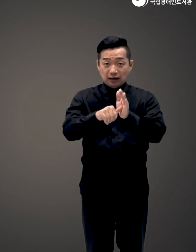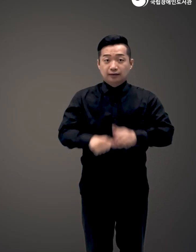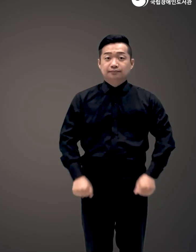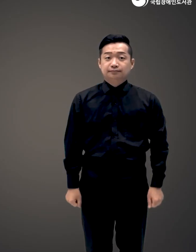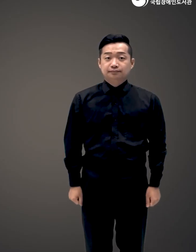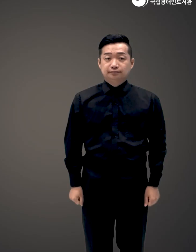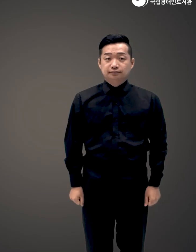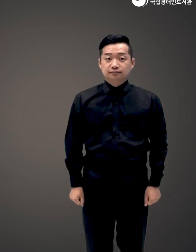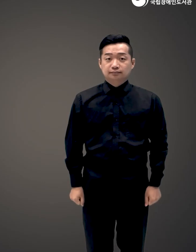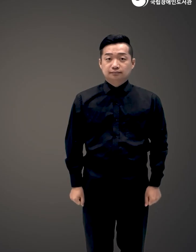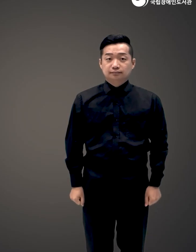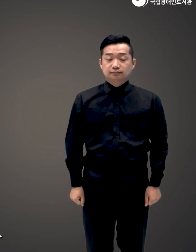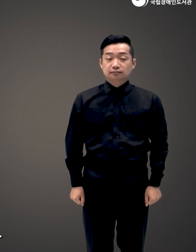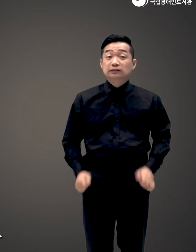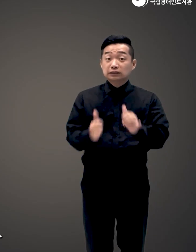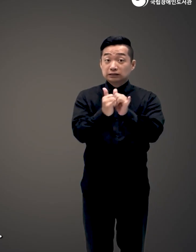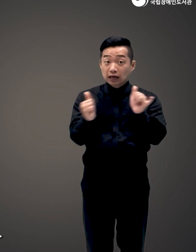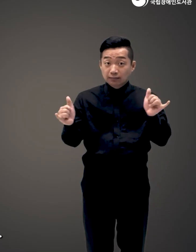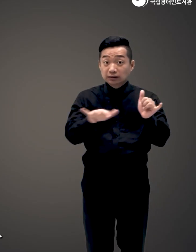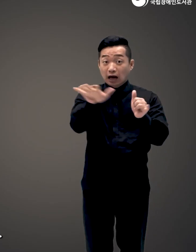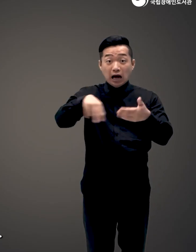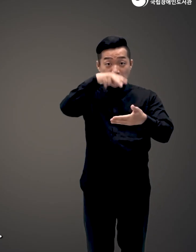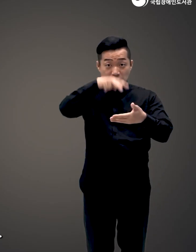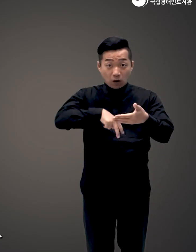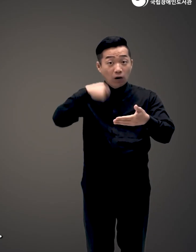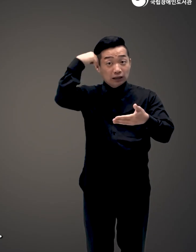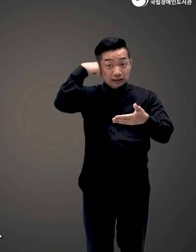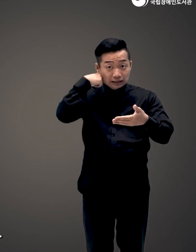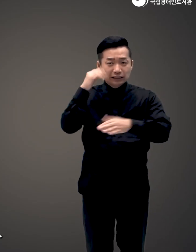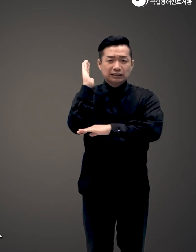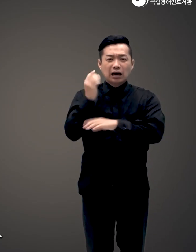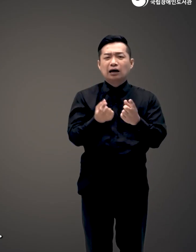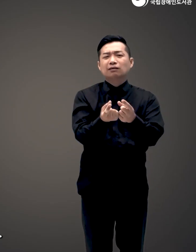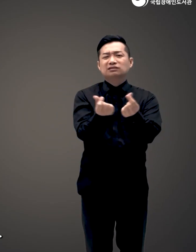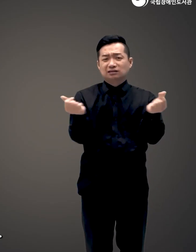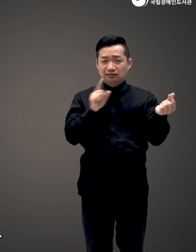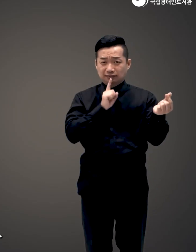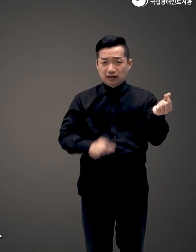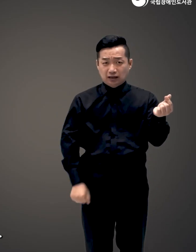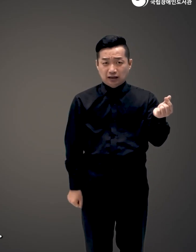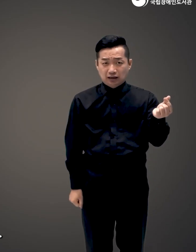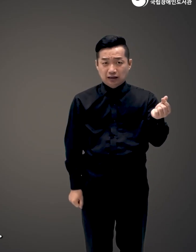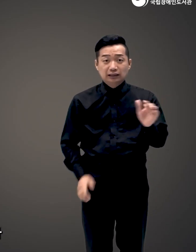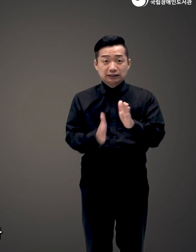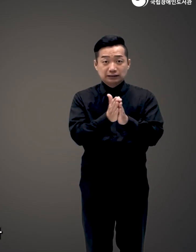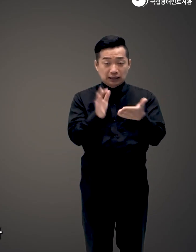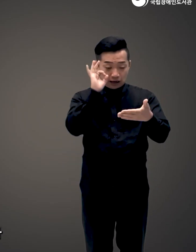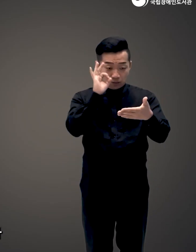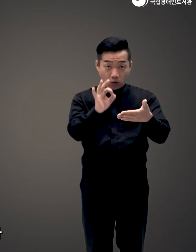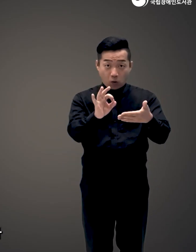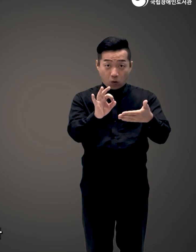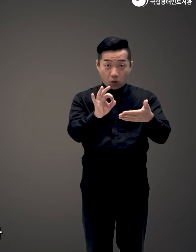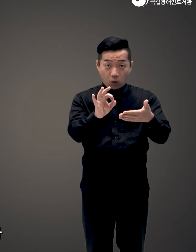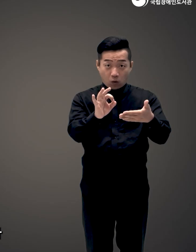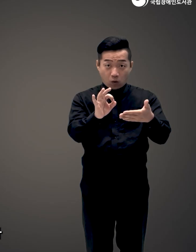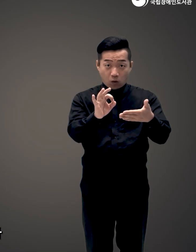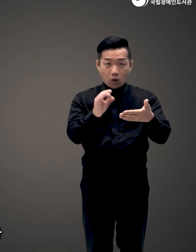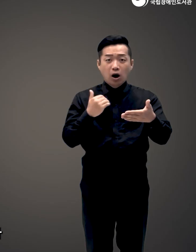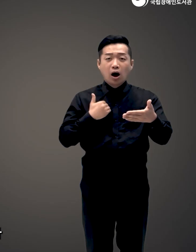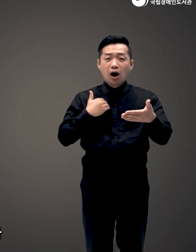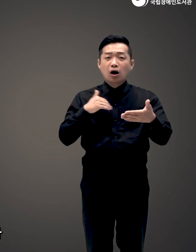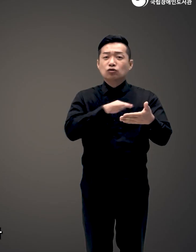이게 발행이 되었을 때 그 사람들이 읽고 느낀 이야기들이 다 그런 거였던 것 같아요. 이 책을 보고 저희